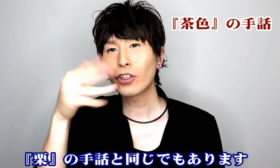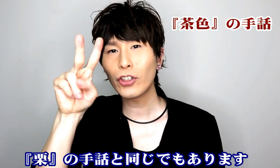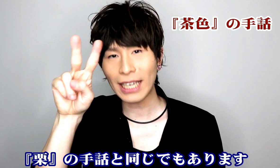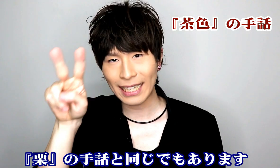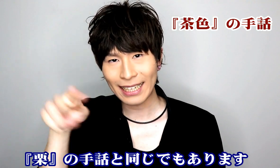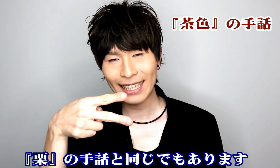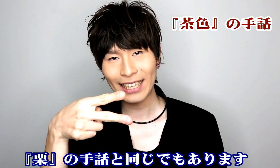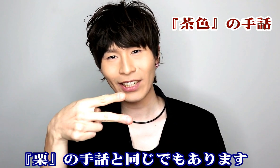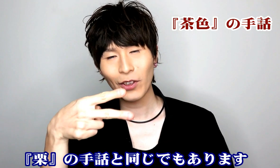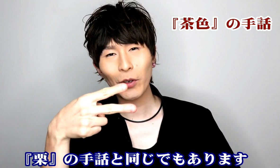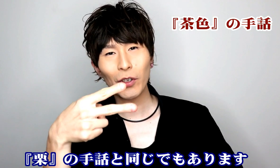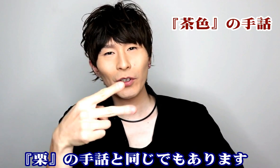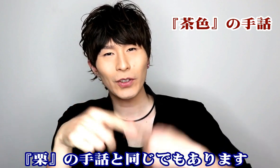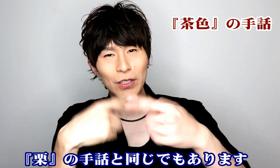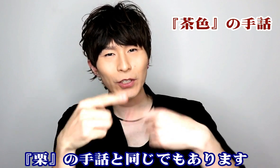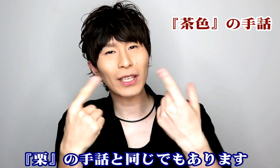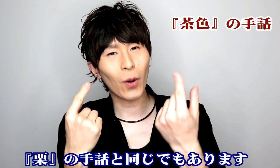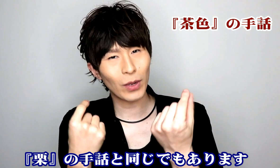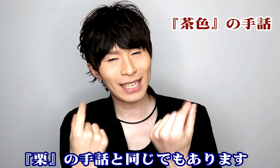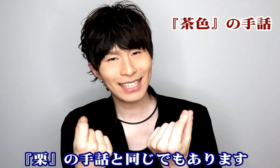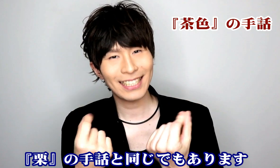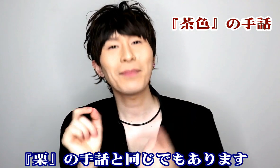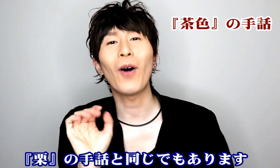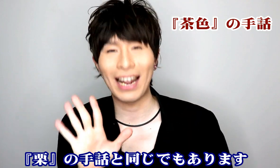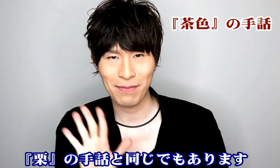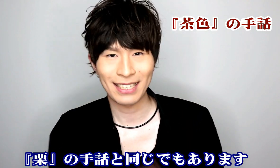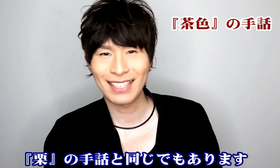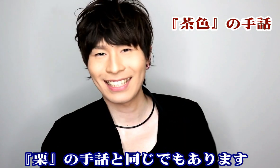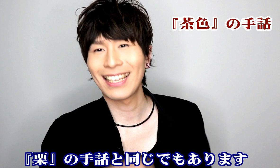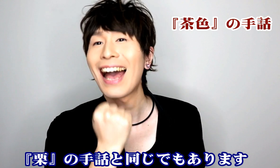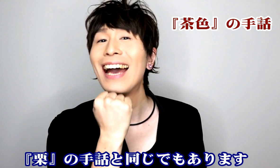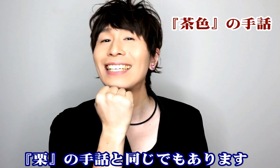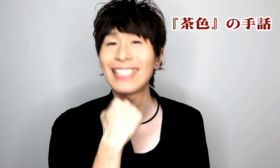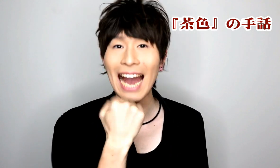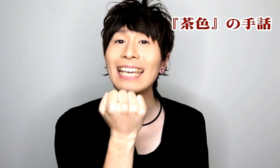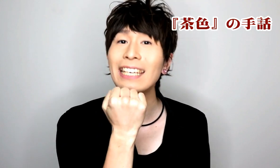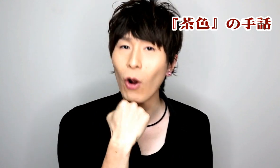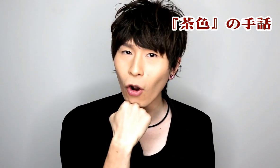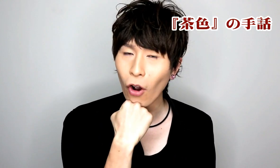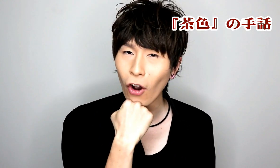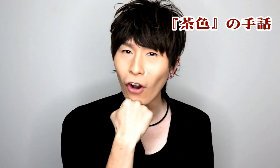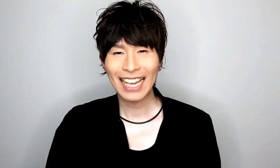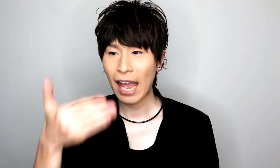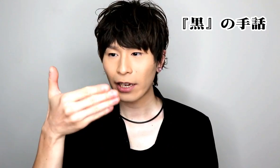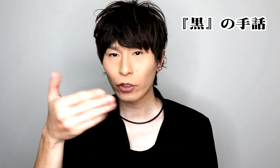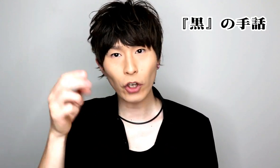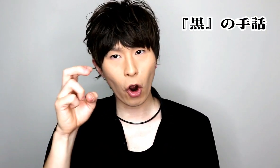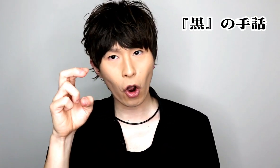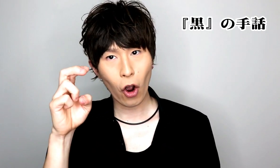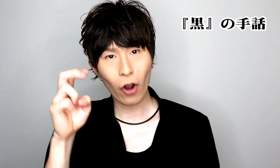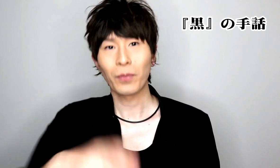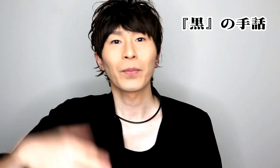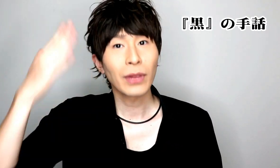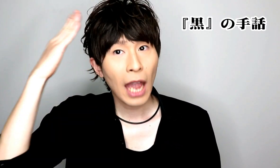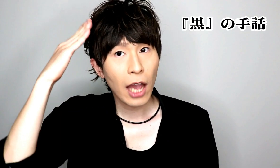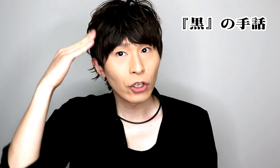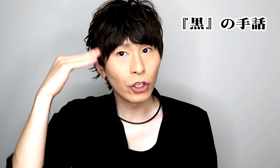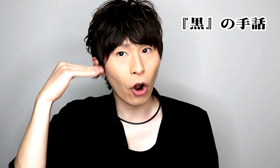栗という手話と同じでもあります。茶色。黒、黒、髪の